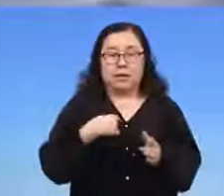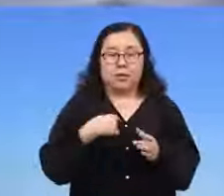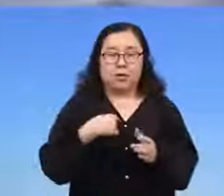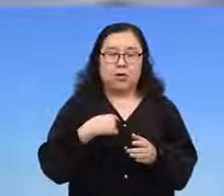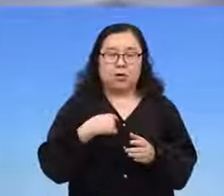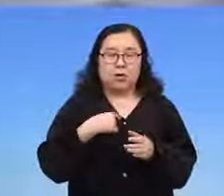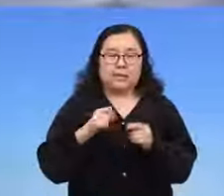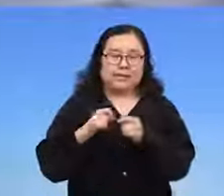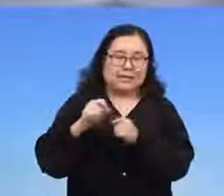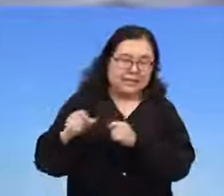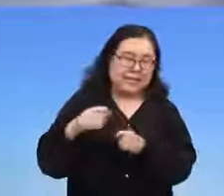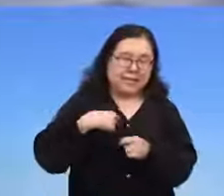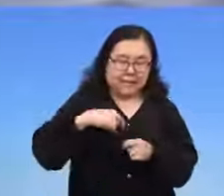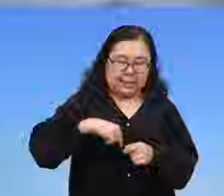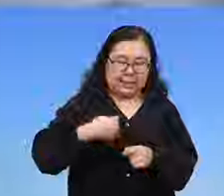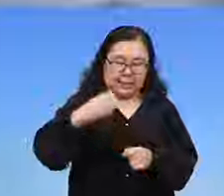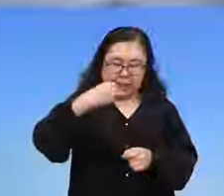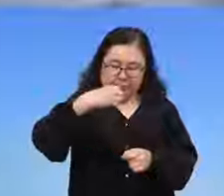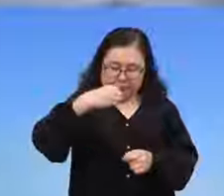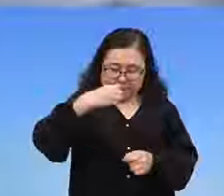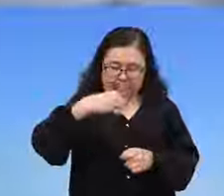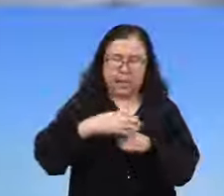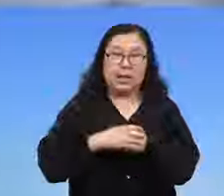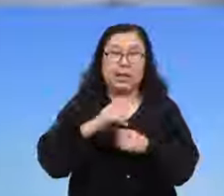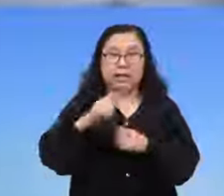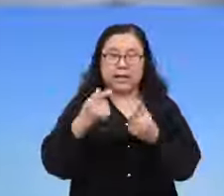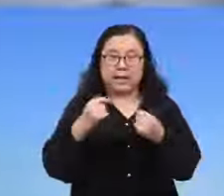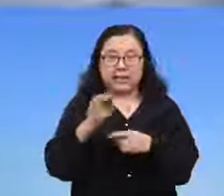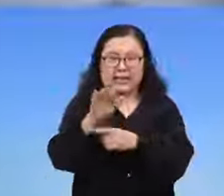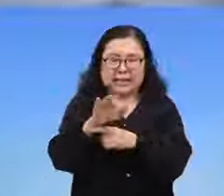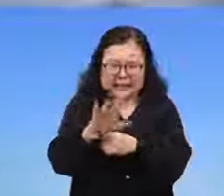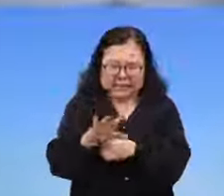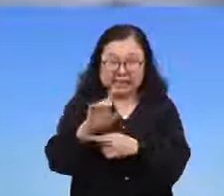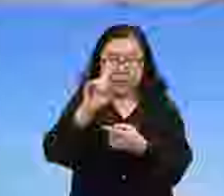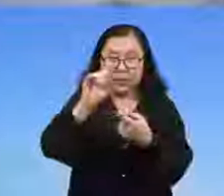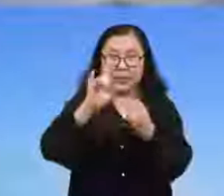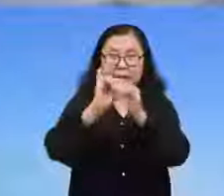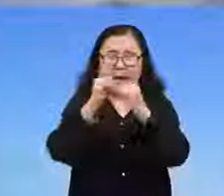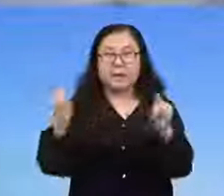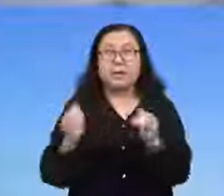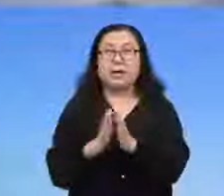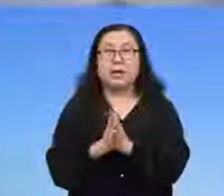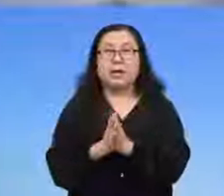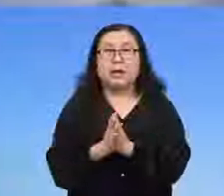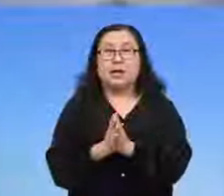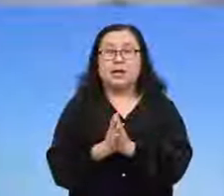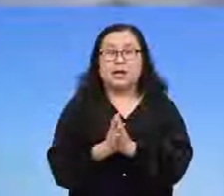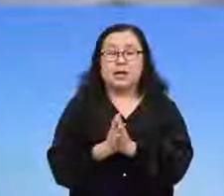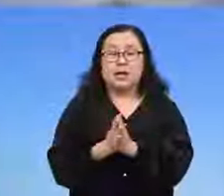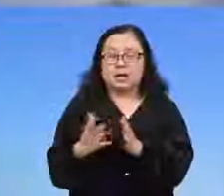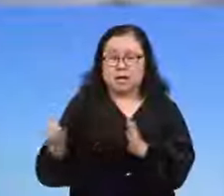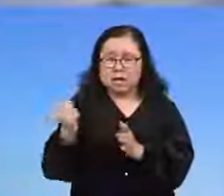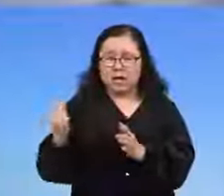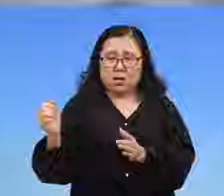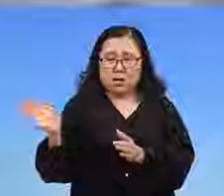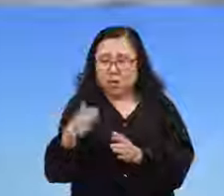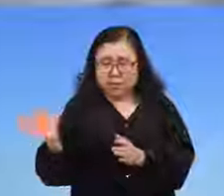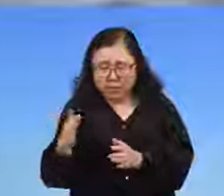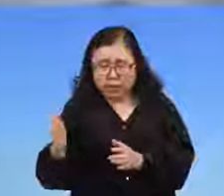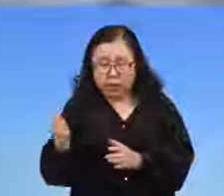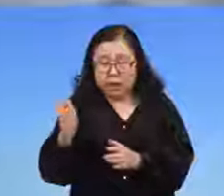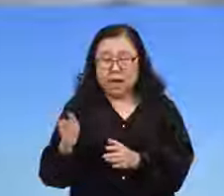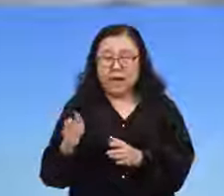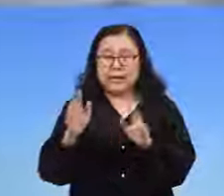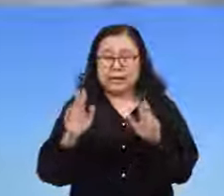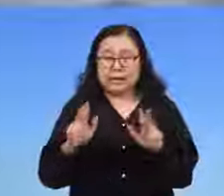또 저를 달래기도 합니다. 설득도 합니다. 아니, 너 같은 촌놈이, 아무것도 없는 네가